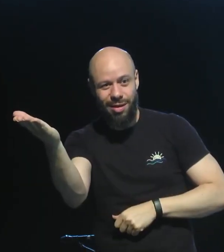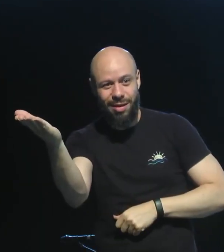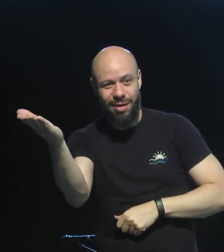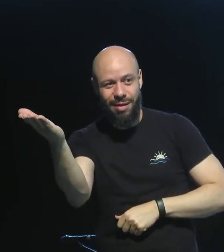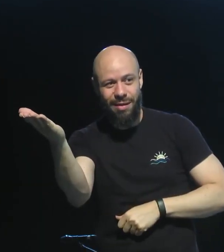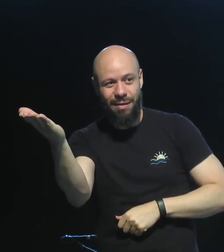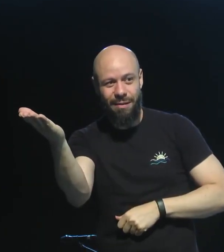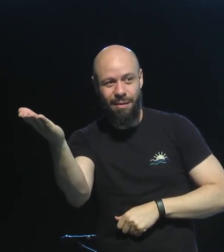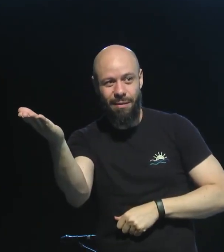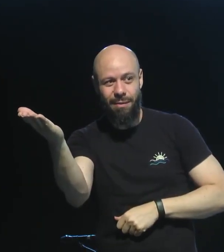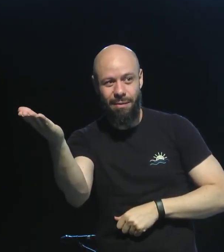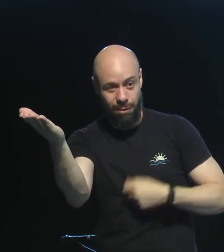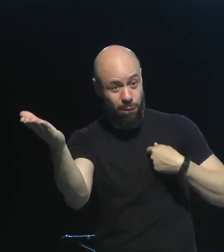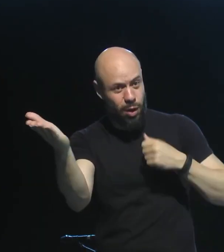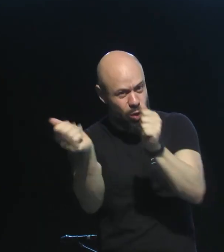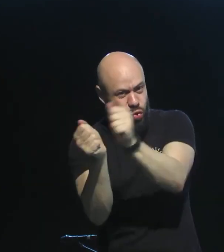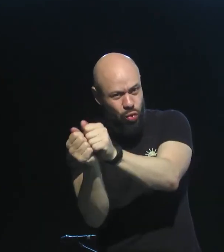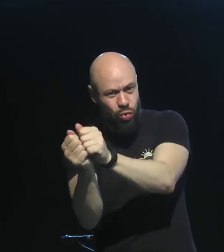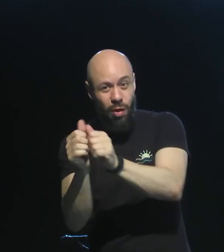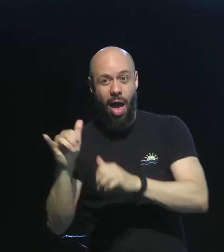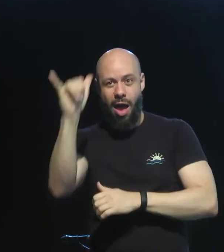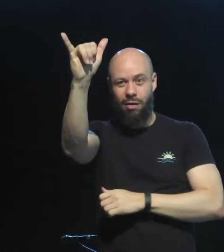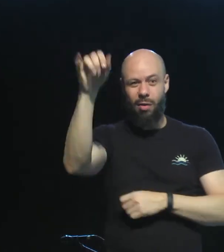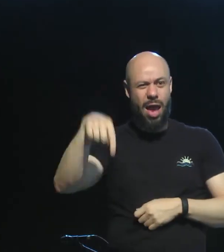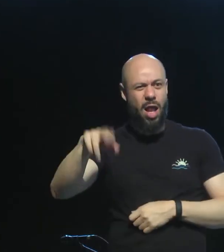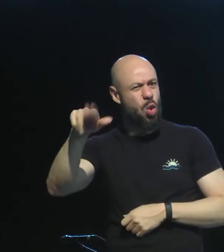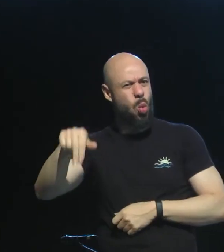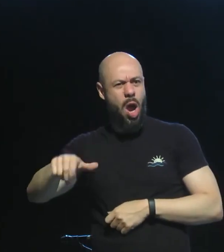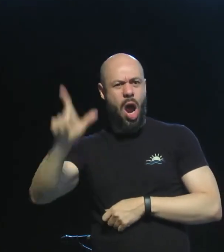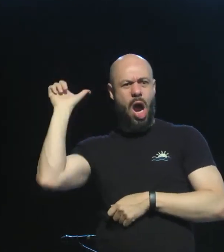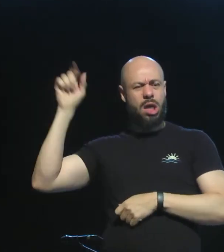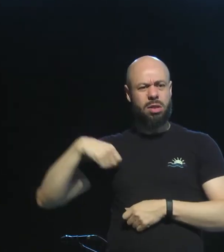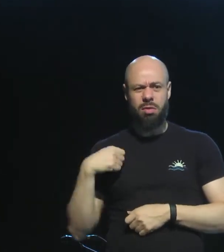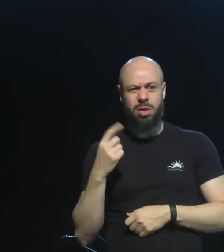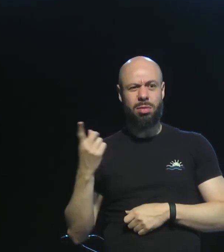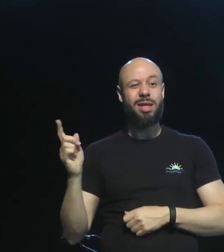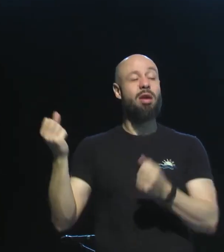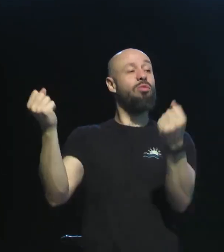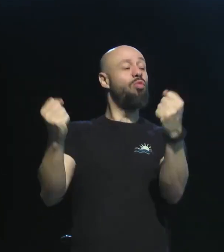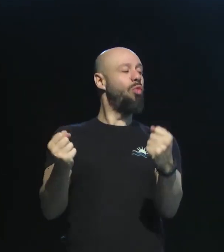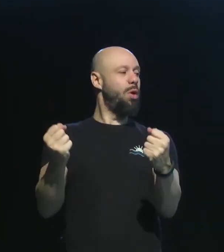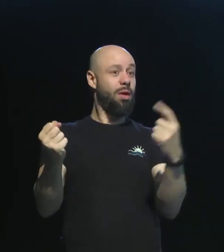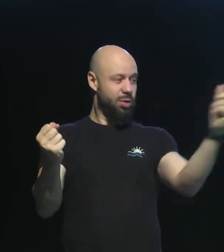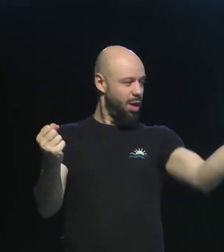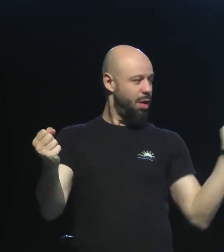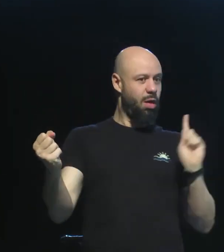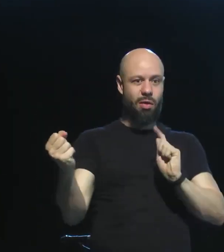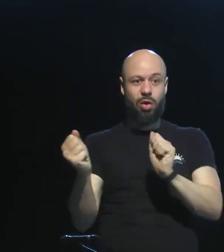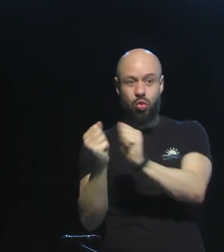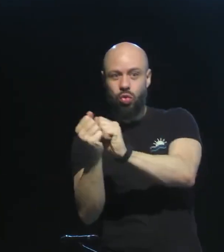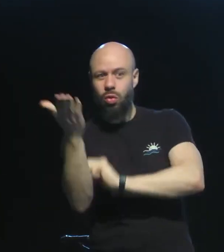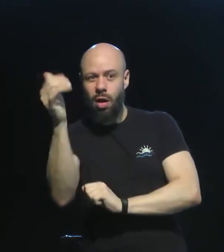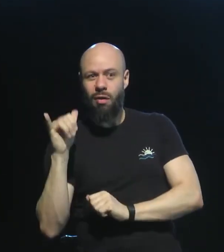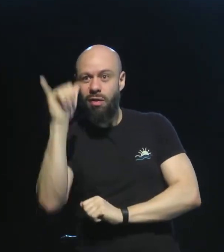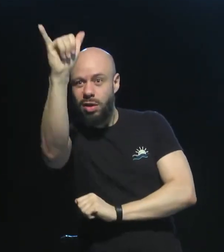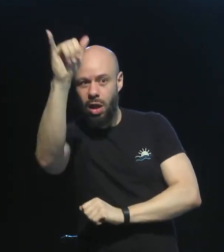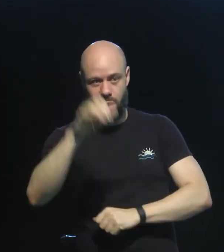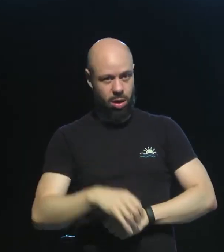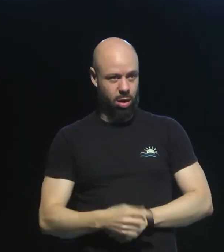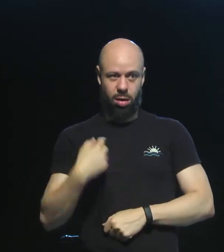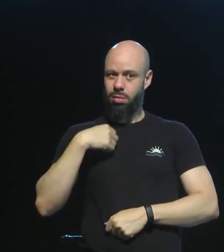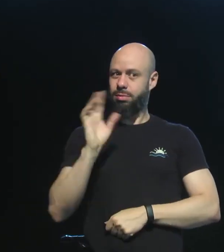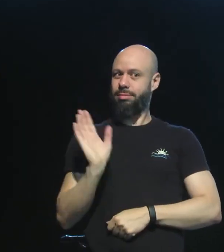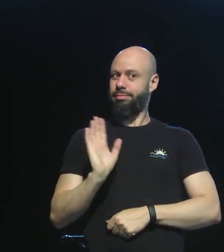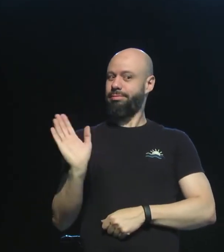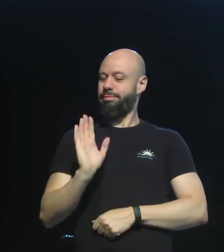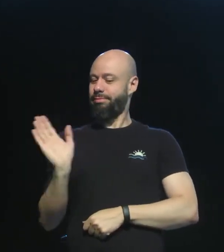Sendo bem honesto, você entraria num avião de alguém que nunca pilotou, mas sente, acredita que é um